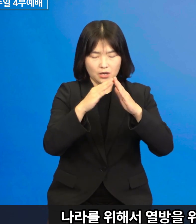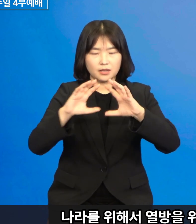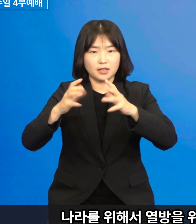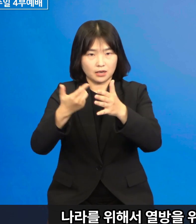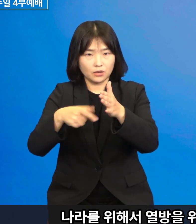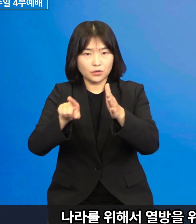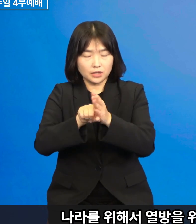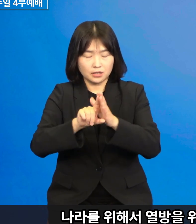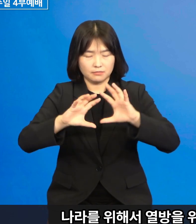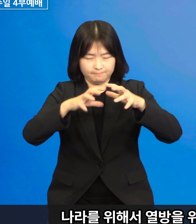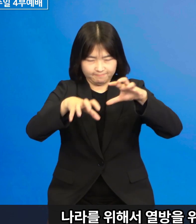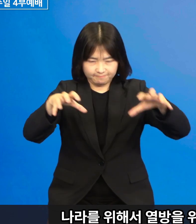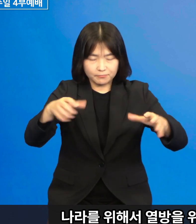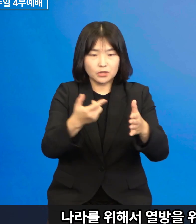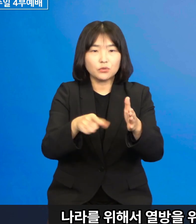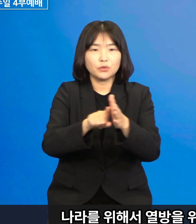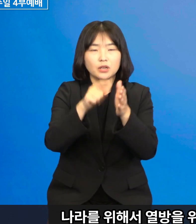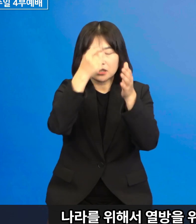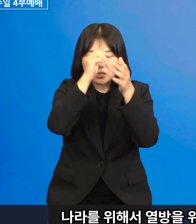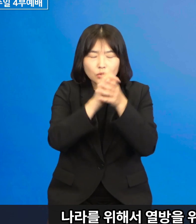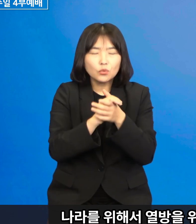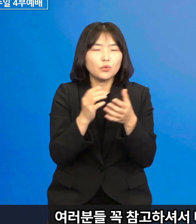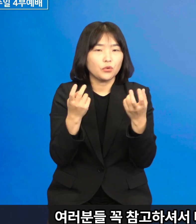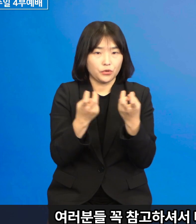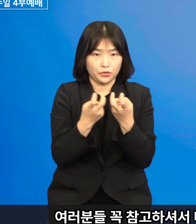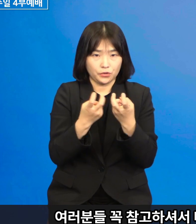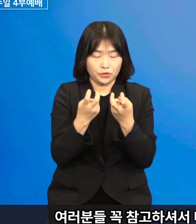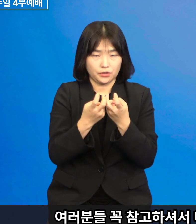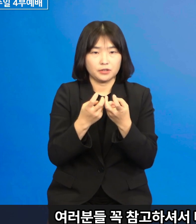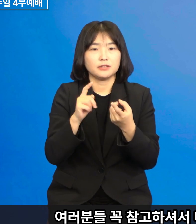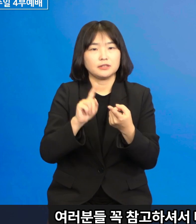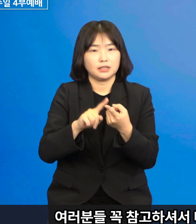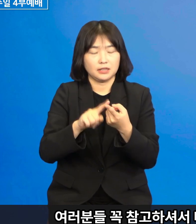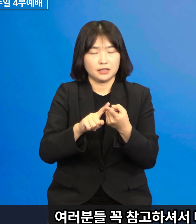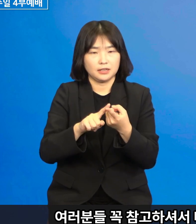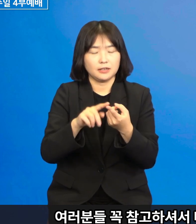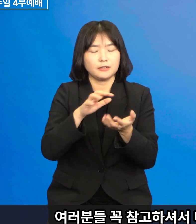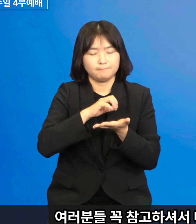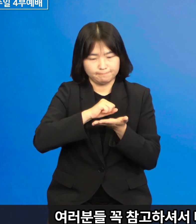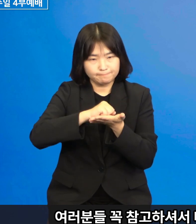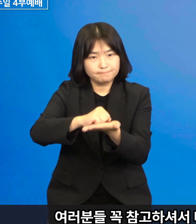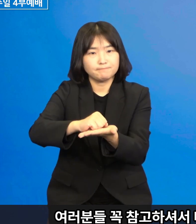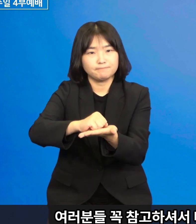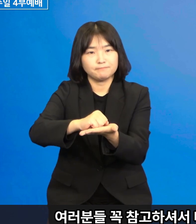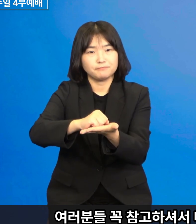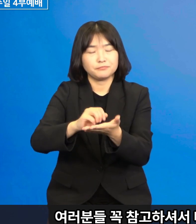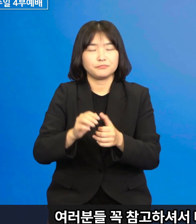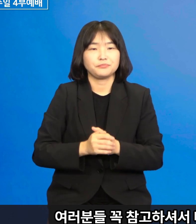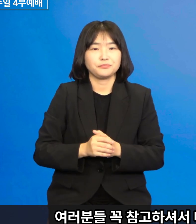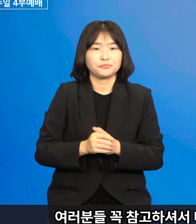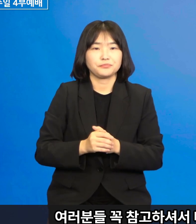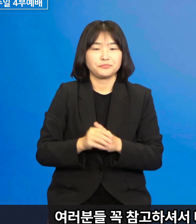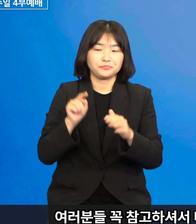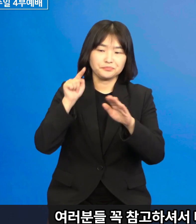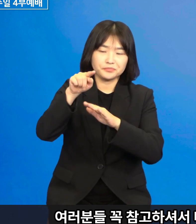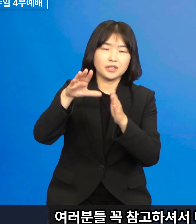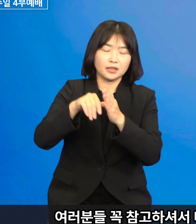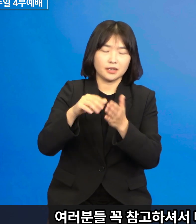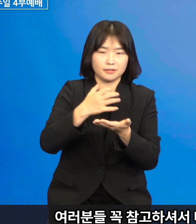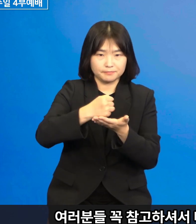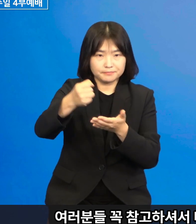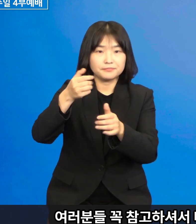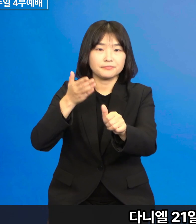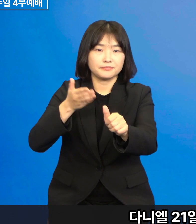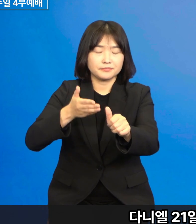위해서, 열방을 위해서 어떻게 기도할 수 있을지 여러분들 꼭 참고하셔서 나가실 때 받아가시면